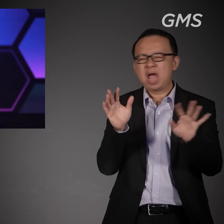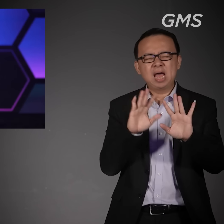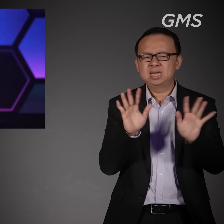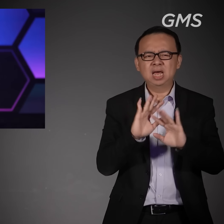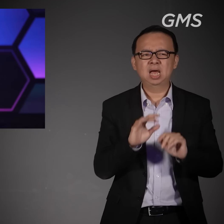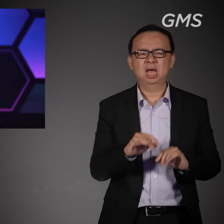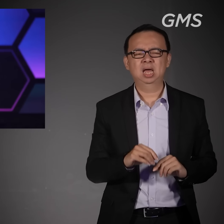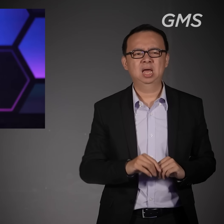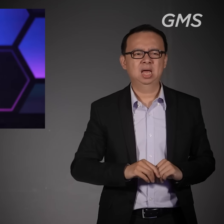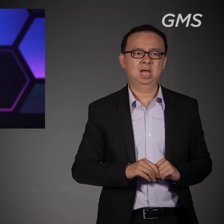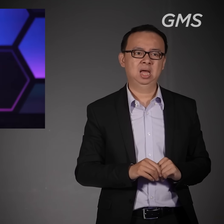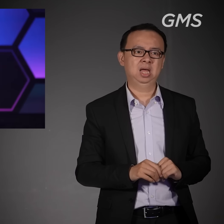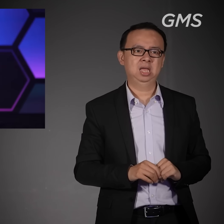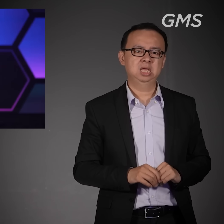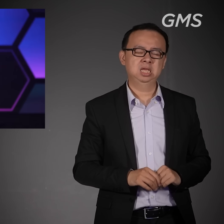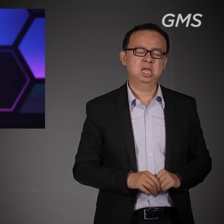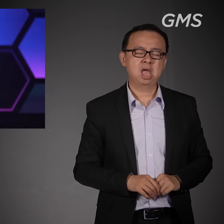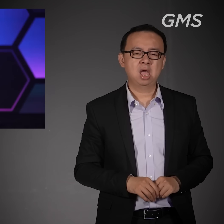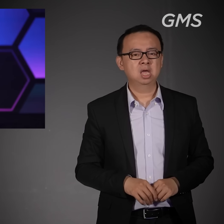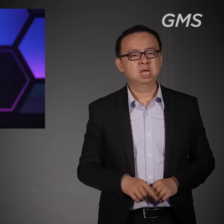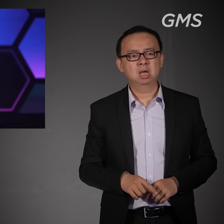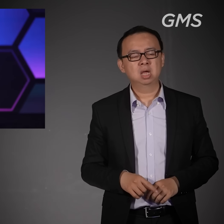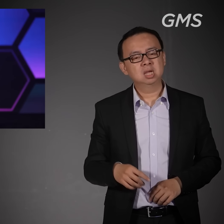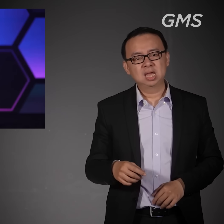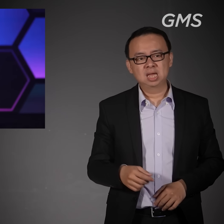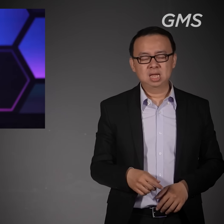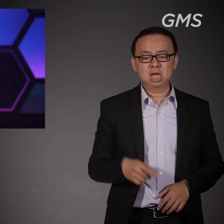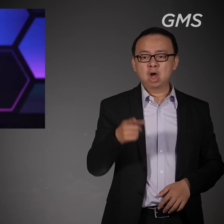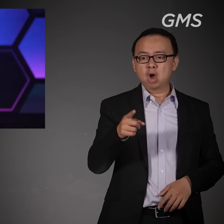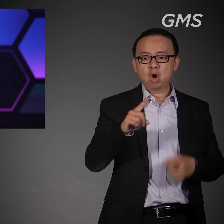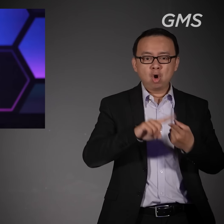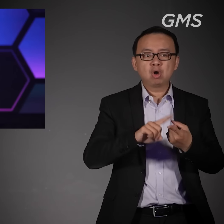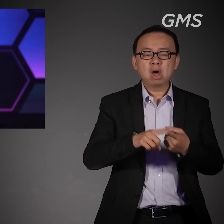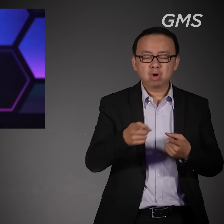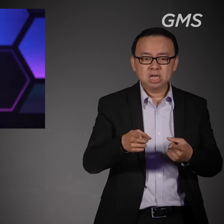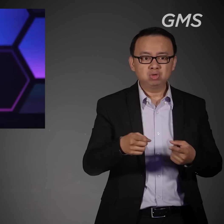Kasihan, mau kemana domba-domba Kristus? Tidak semua domba Tuhan itu tersesat.